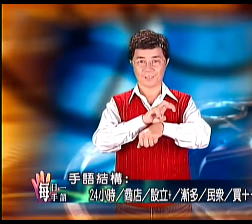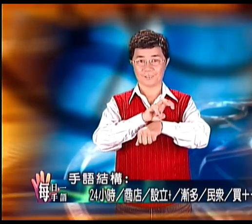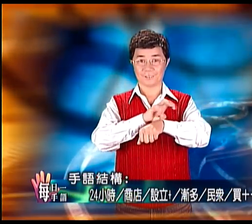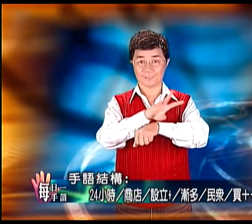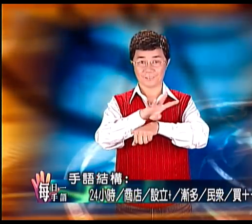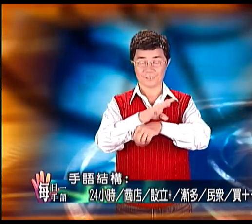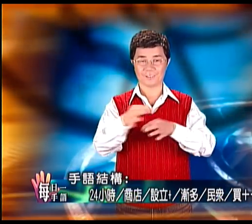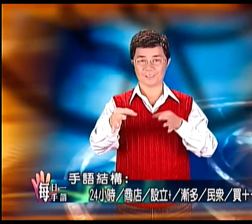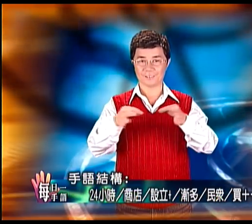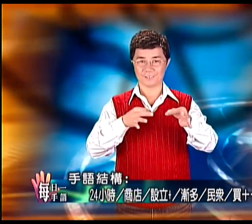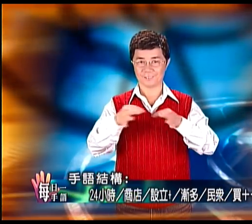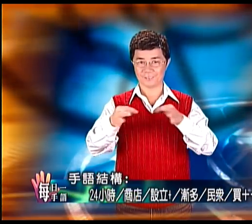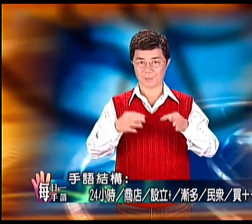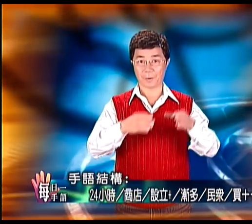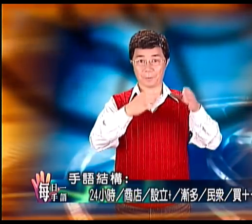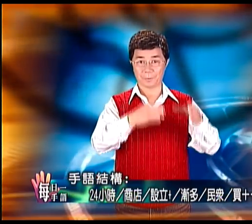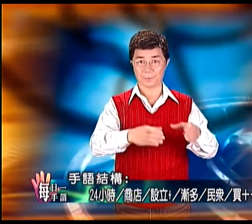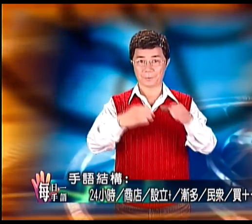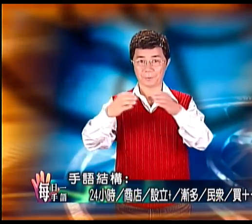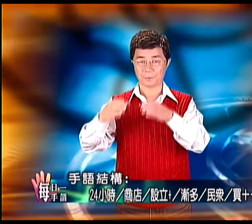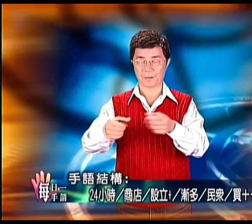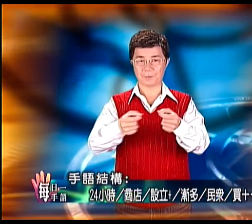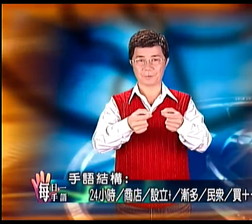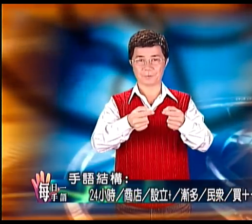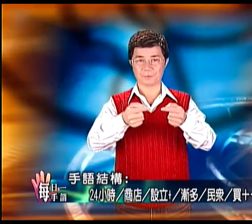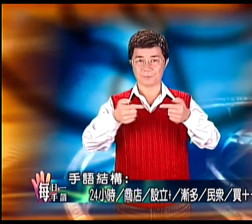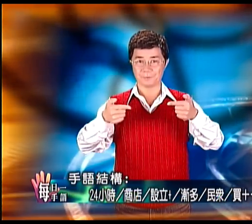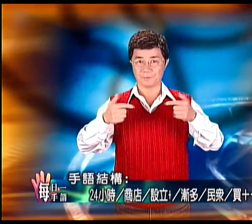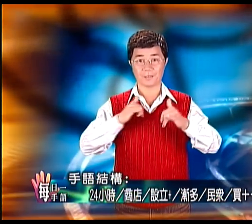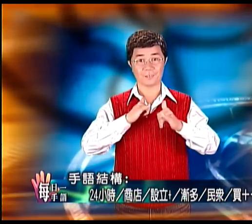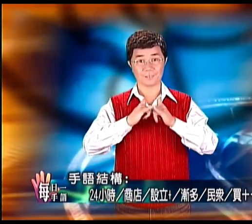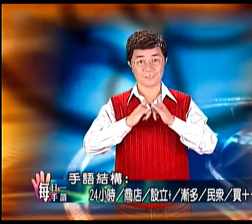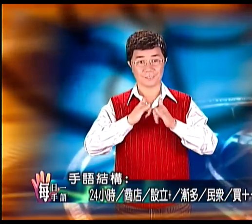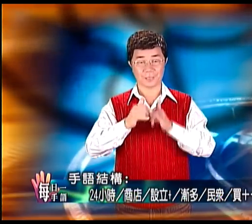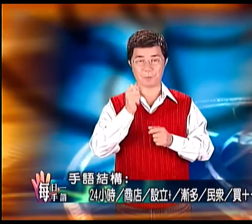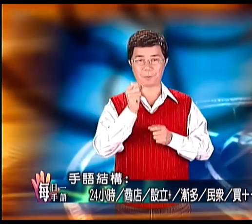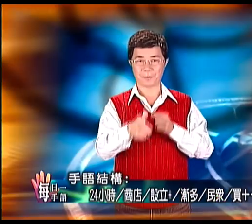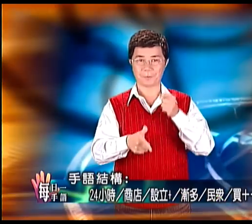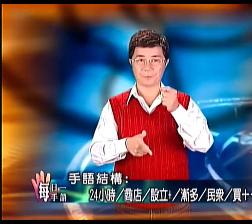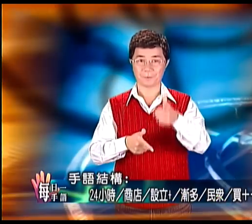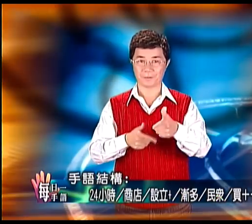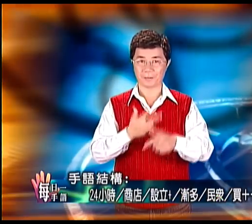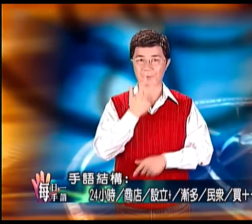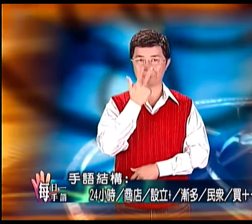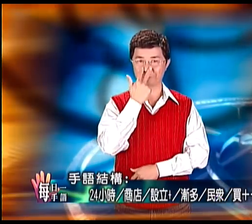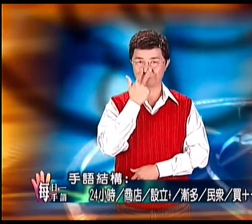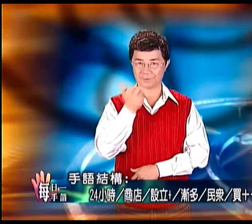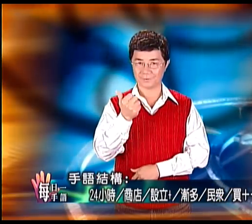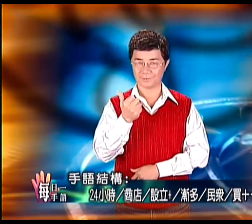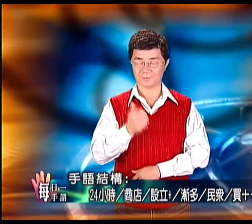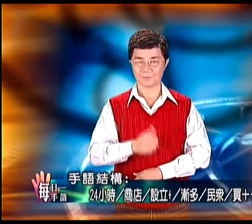24小时，商店设立，见多，民众买，方便。